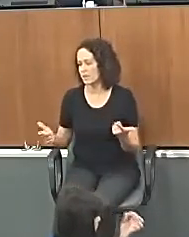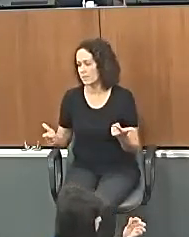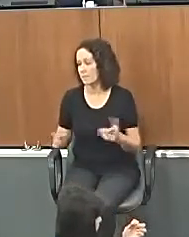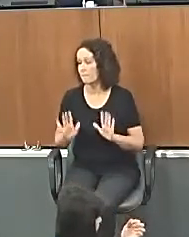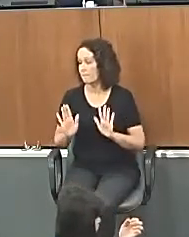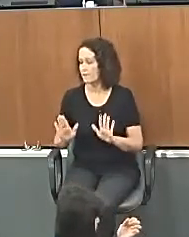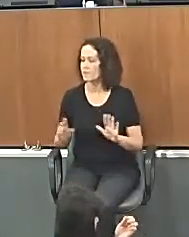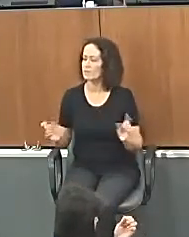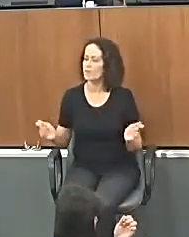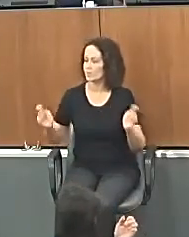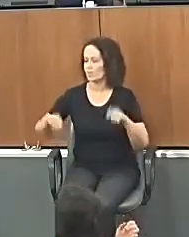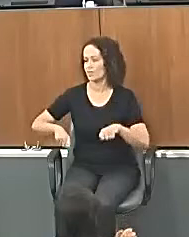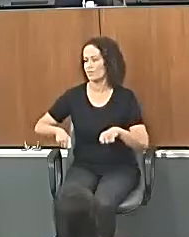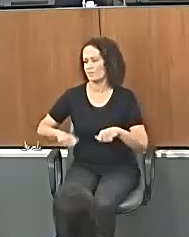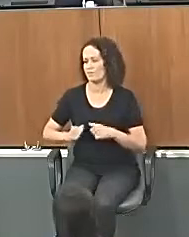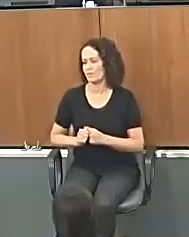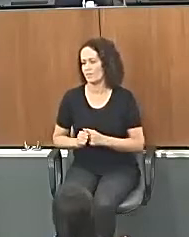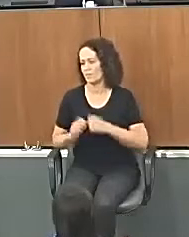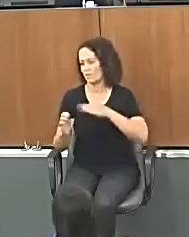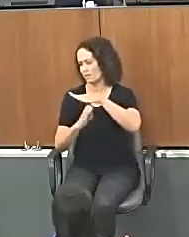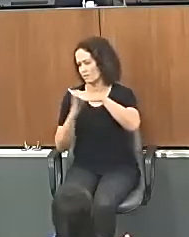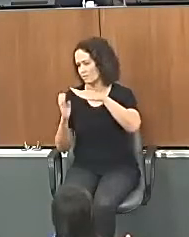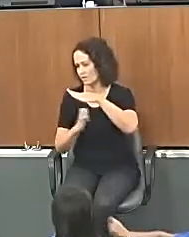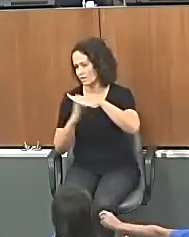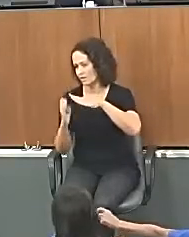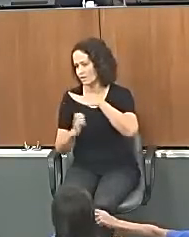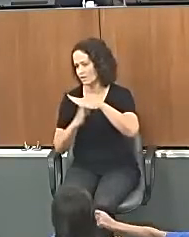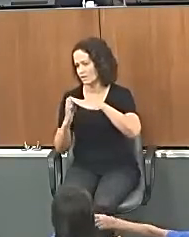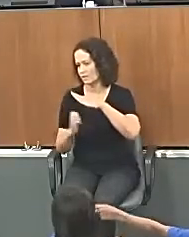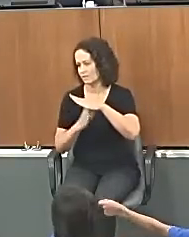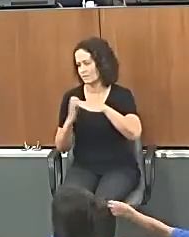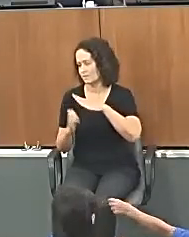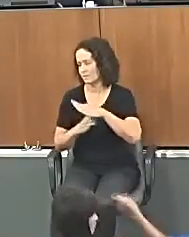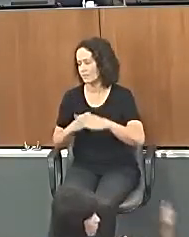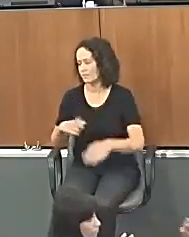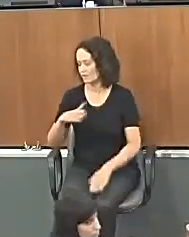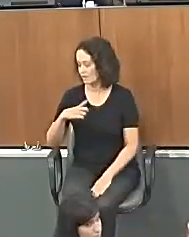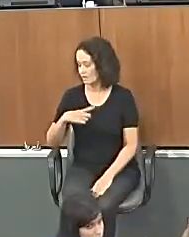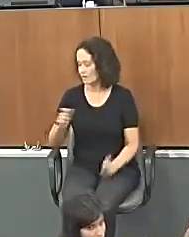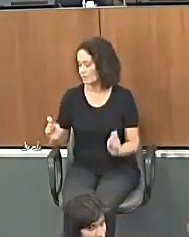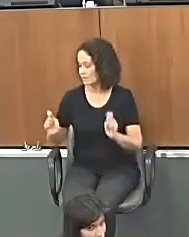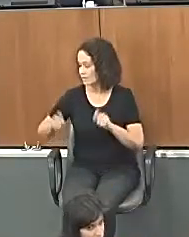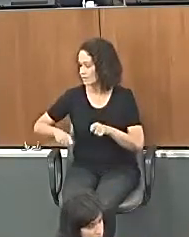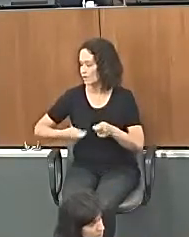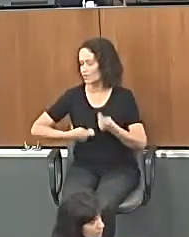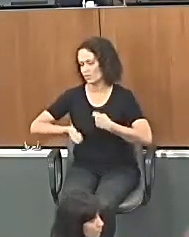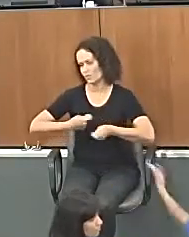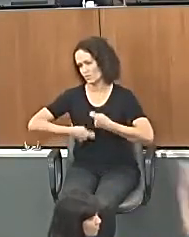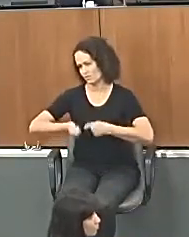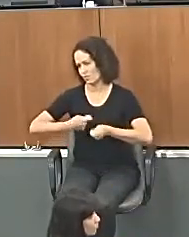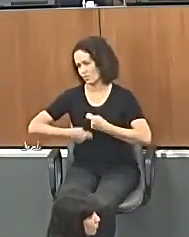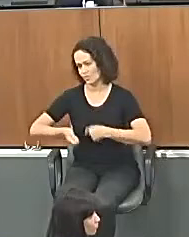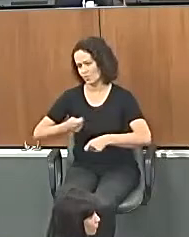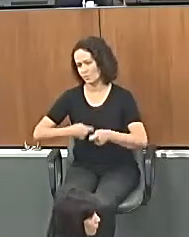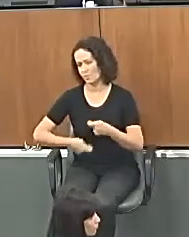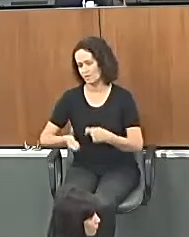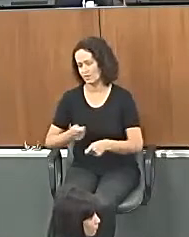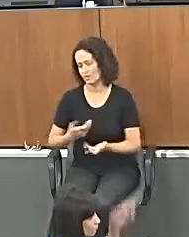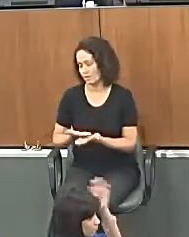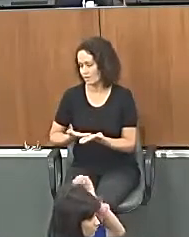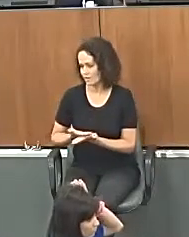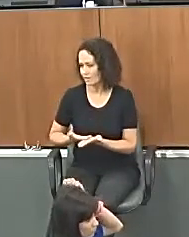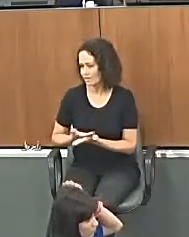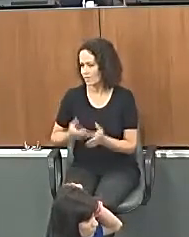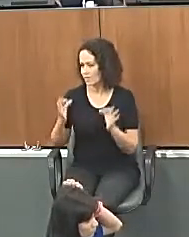e essas empresas para os pop principalmente as grandes empresas ela tem a capacidade econômica de dar esse tratamento adequado e não apenas